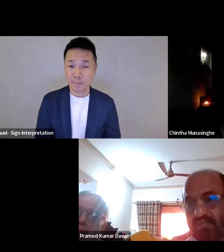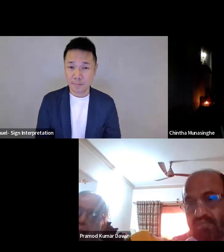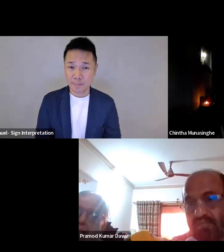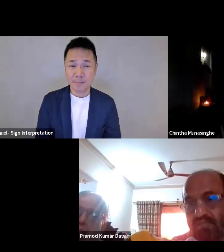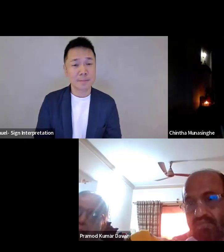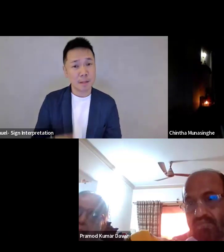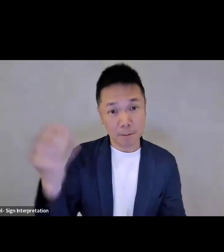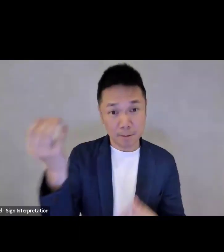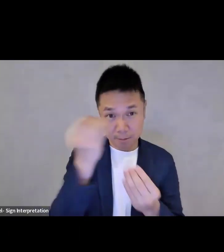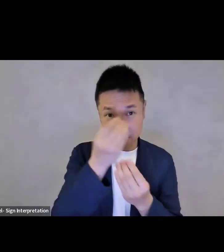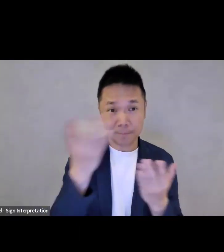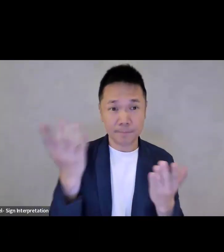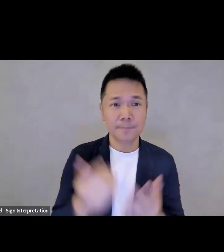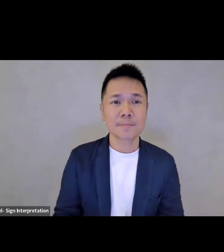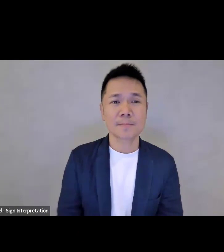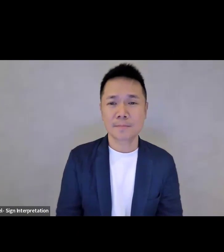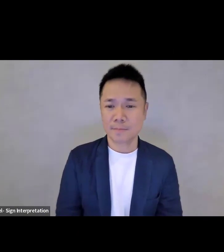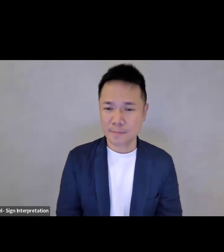非常感谢你。